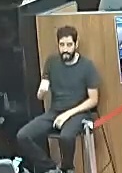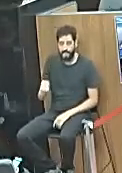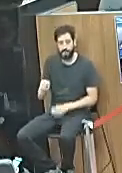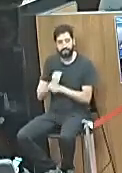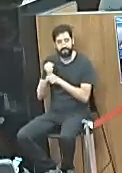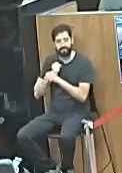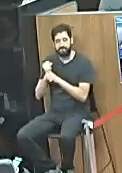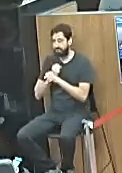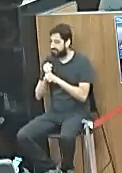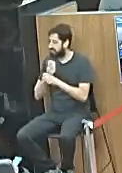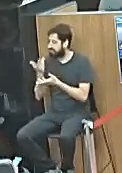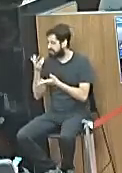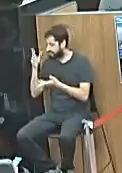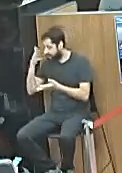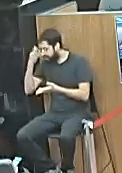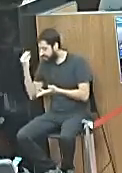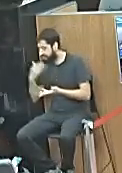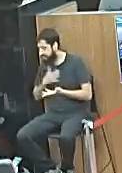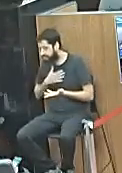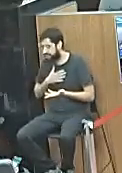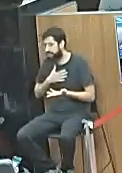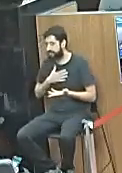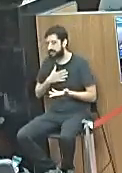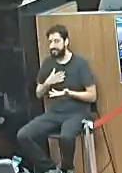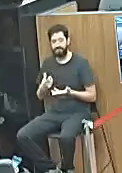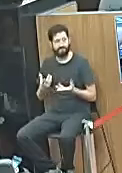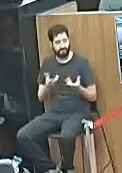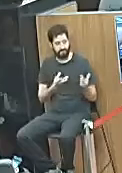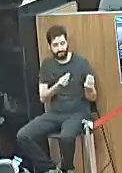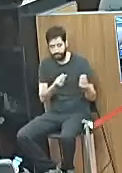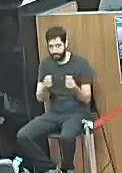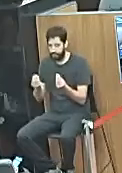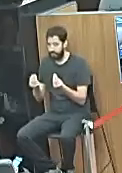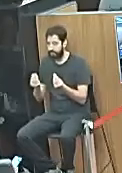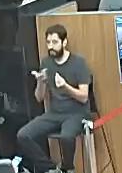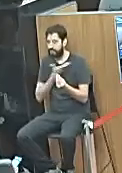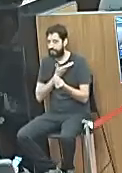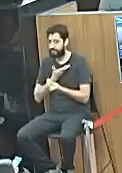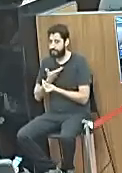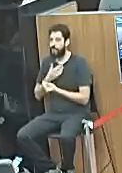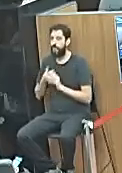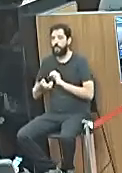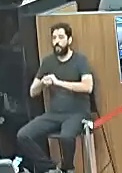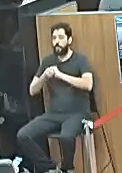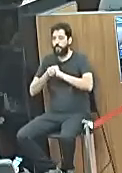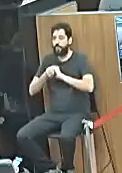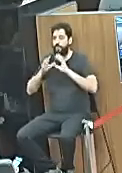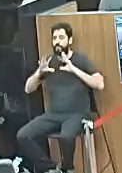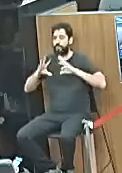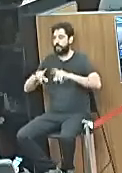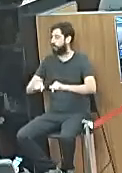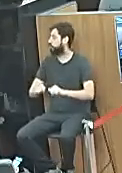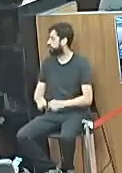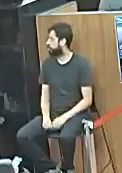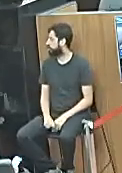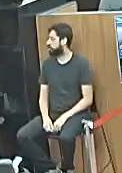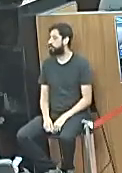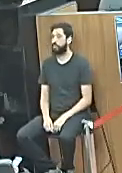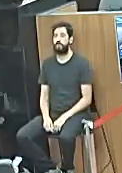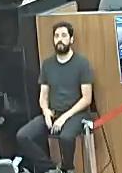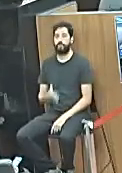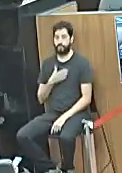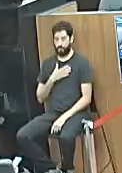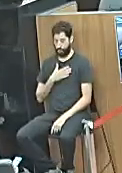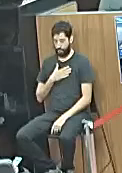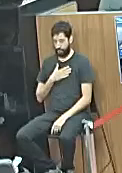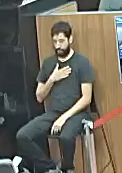nem se lembra de mim mas são tantos companheiros aqui que o comprimento todos é eu tô